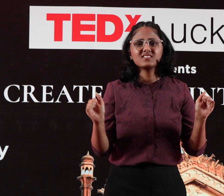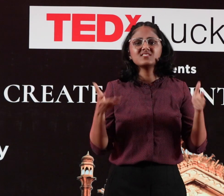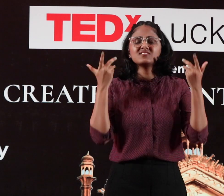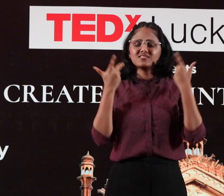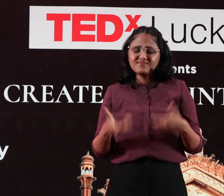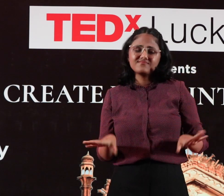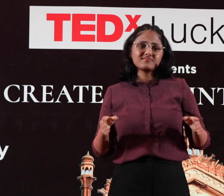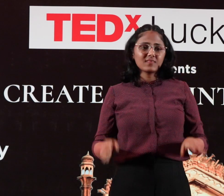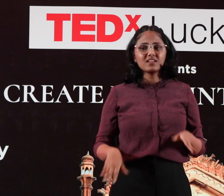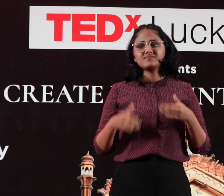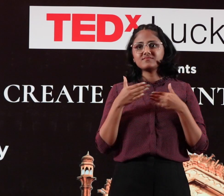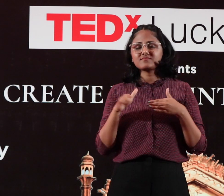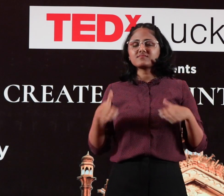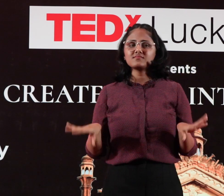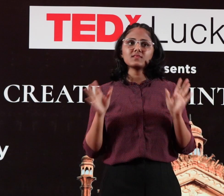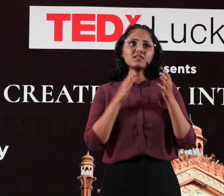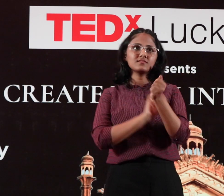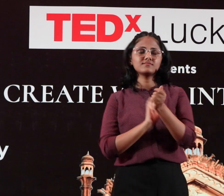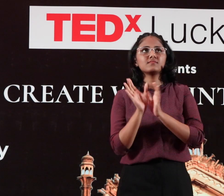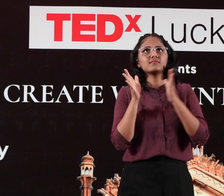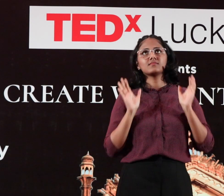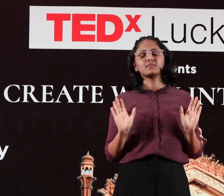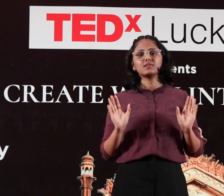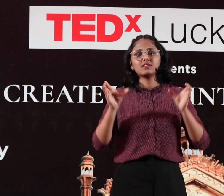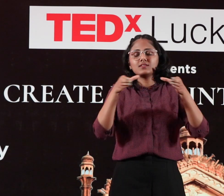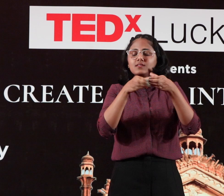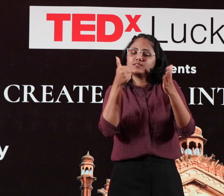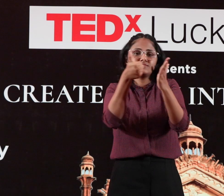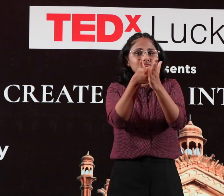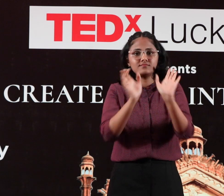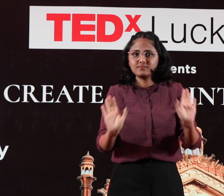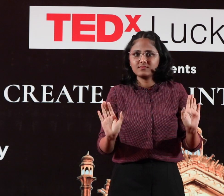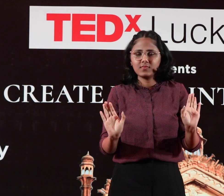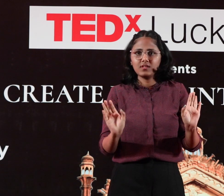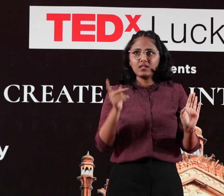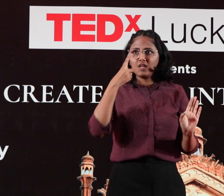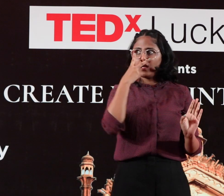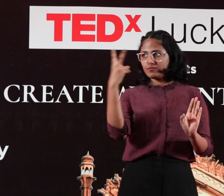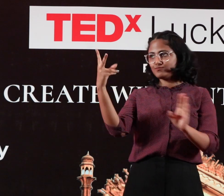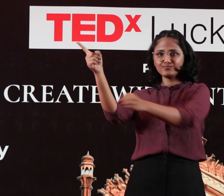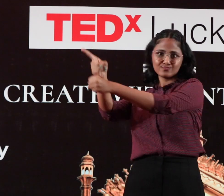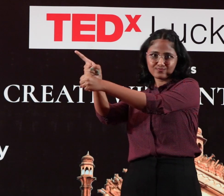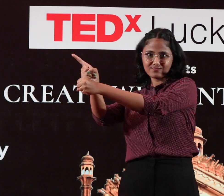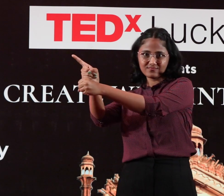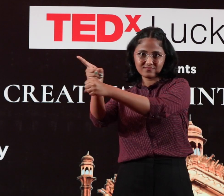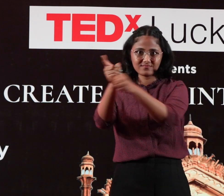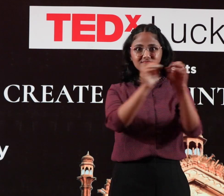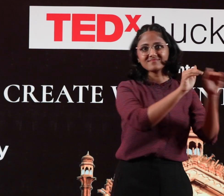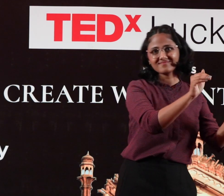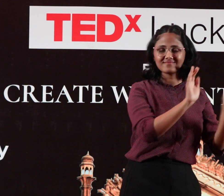आप को कंपोज करके क्लास में तो मैं पहुंच गया। जब मैंने टीचर को देखा पढ़ाते हुए, टीचर ओरली पढ़ा